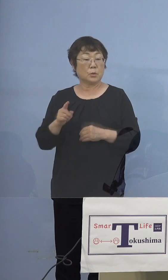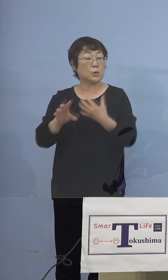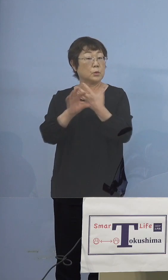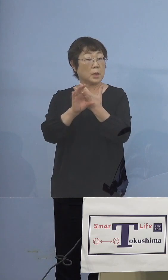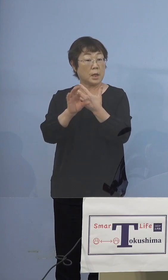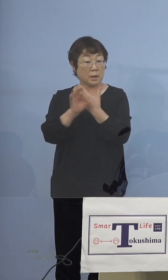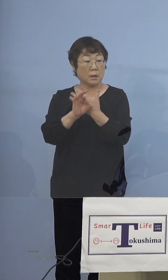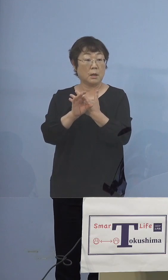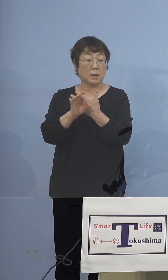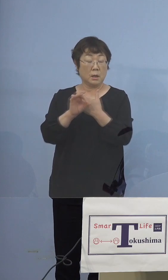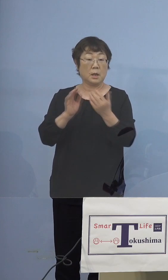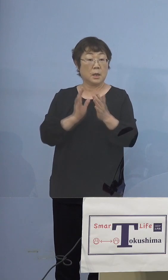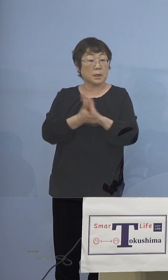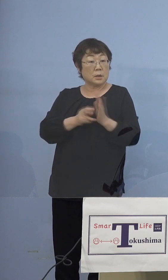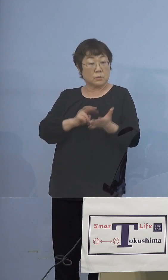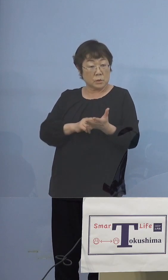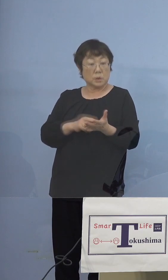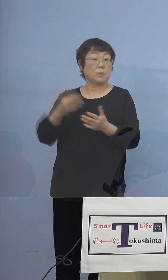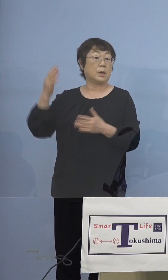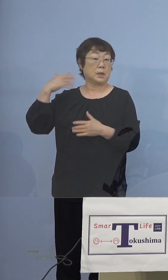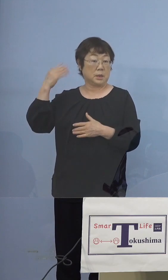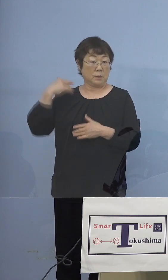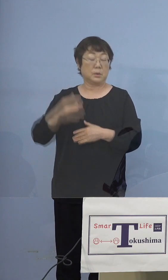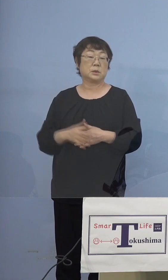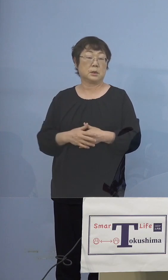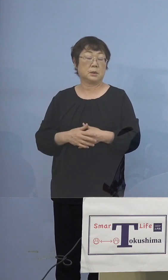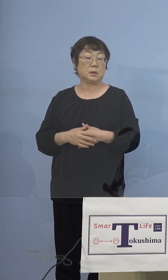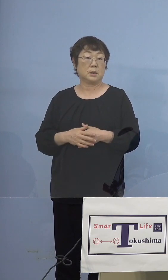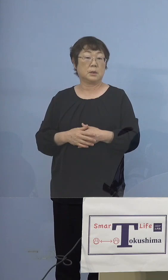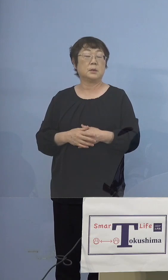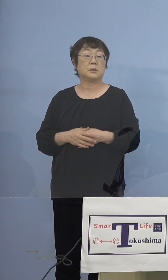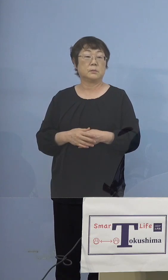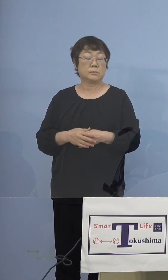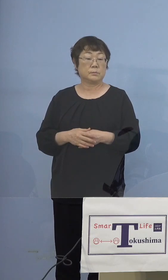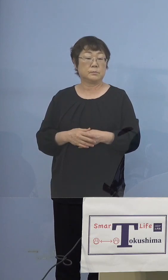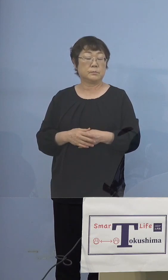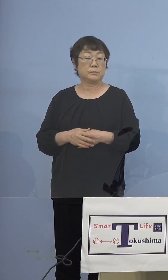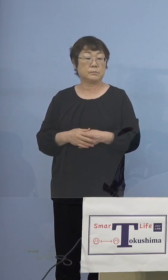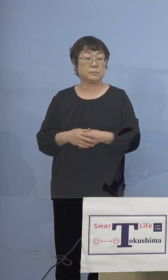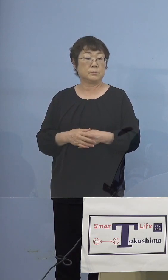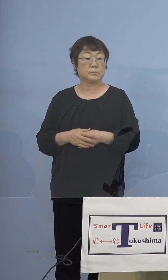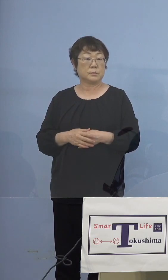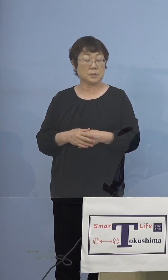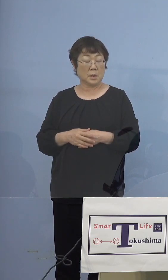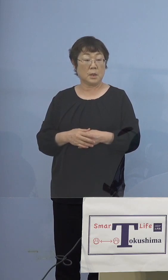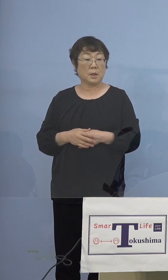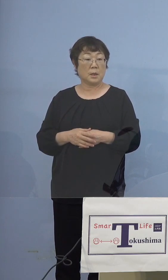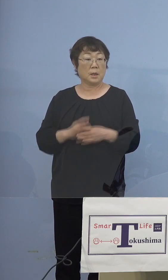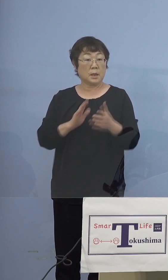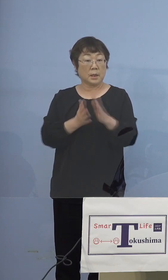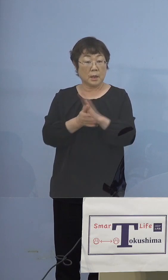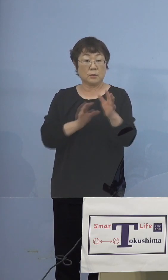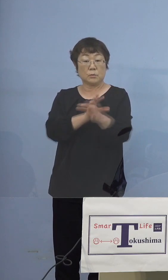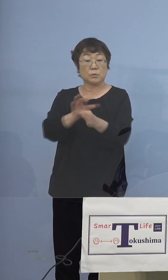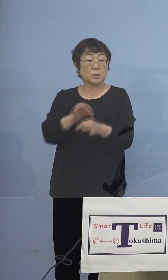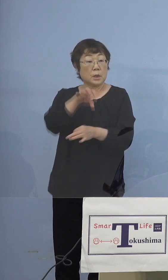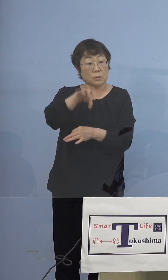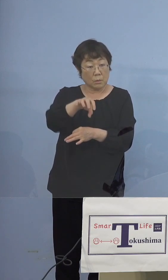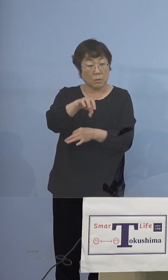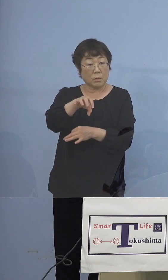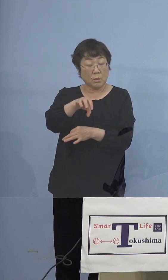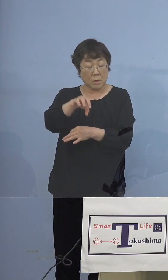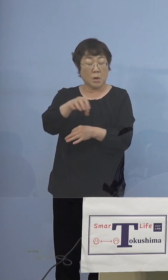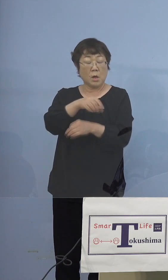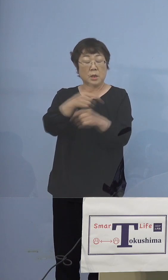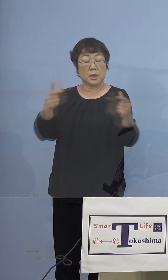が我々は聞いていませんけれども、少なくとも我々が管轄しているとか運営しております大規模